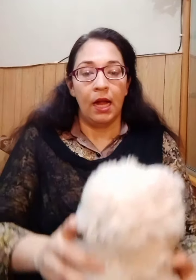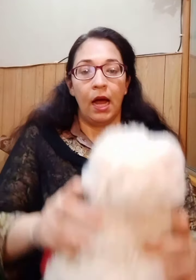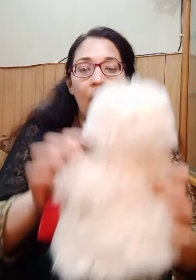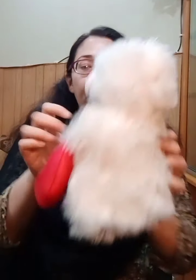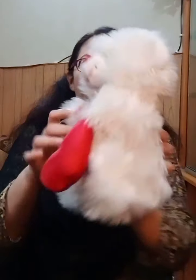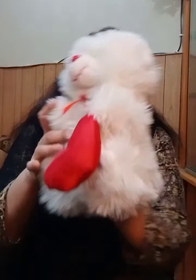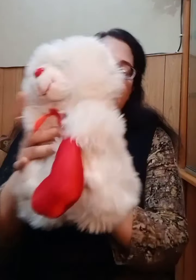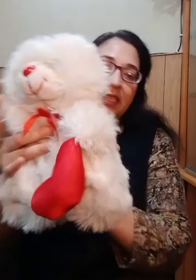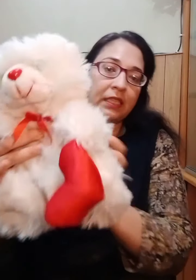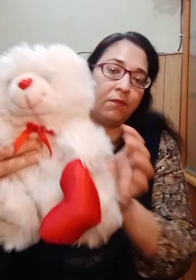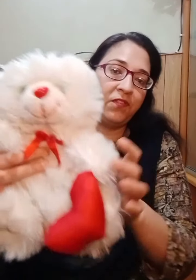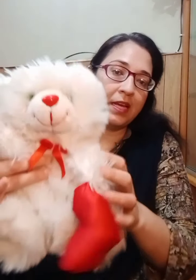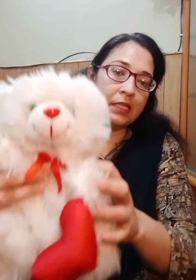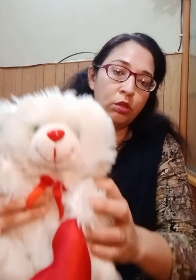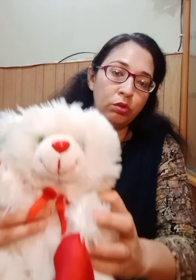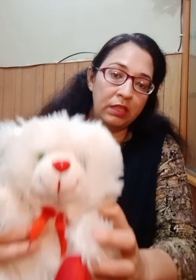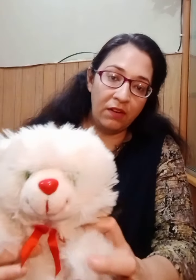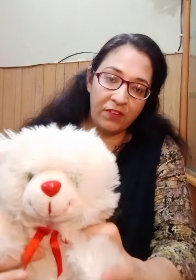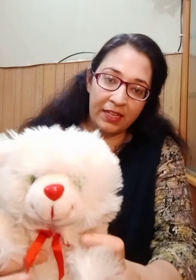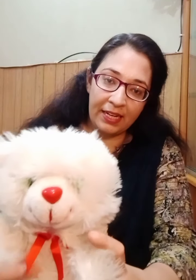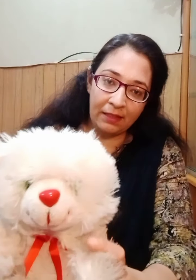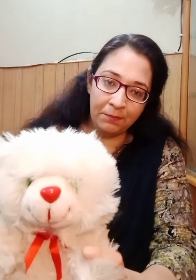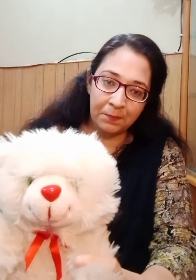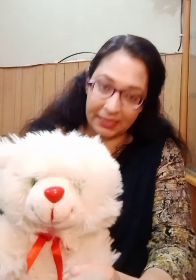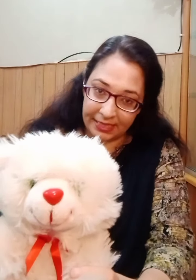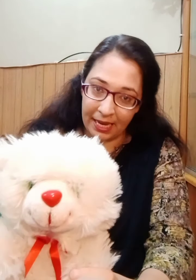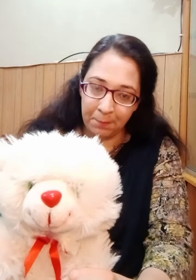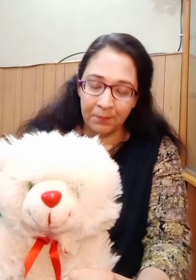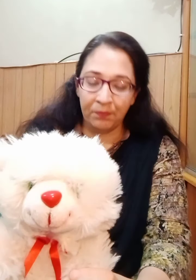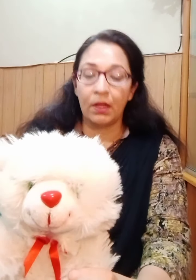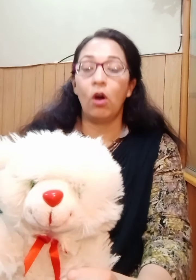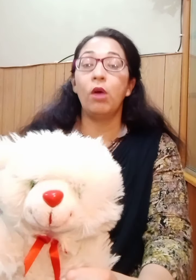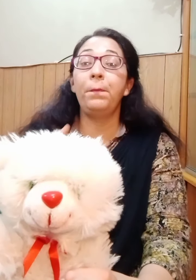आपने सब्सक्राइब और